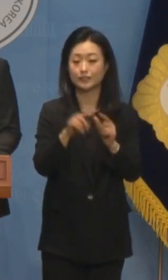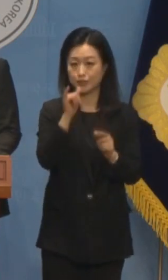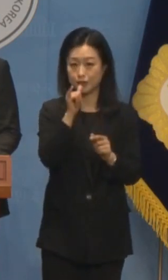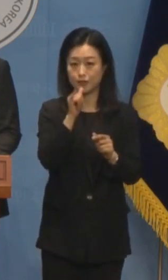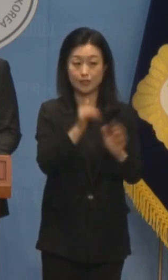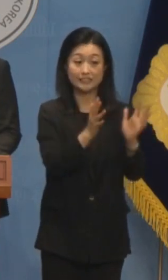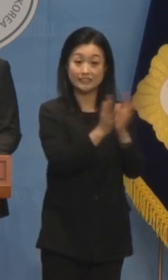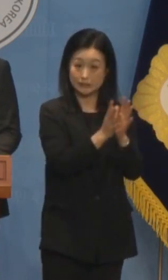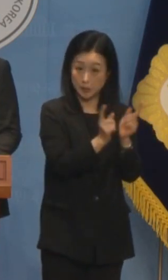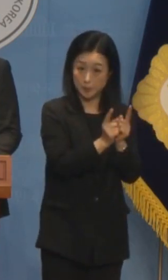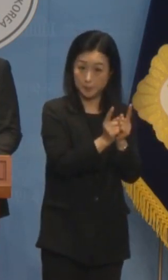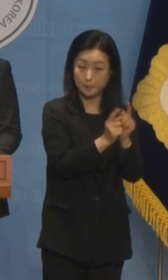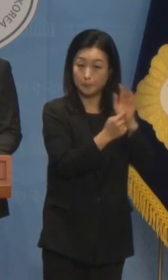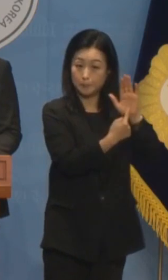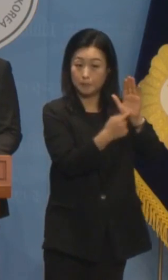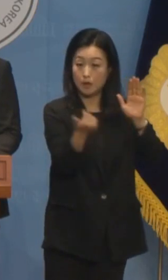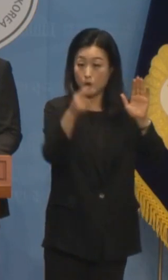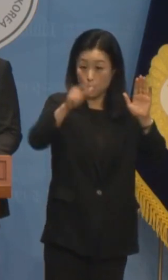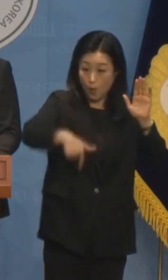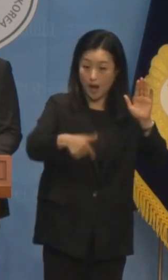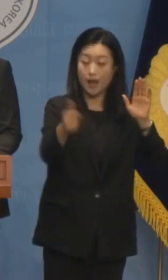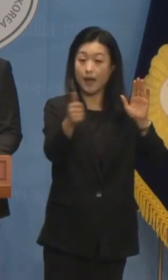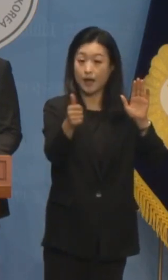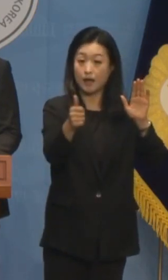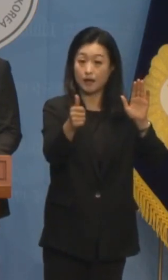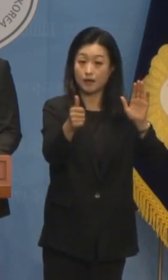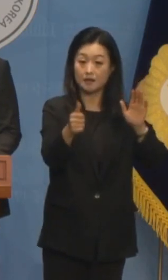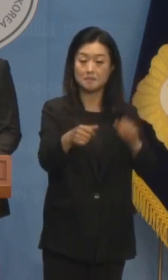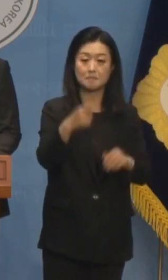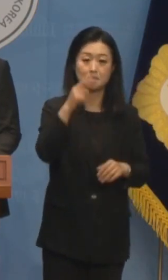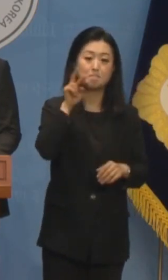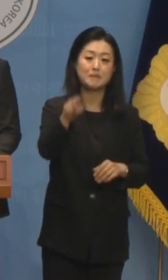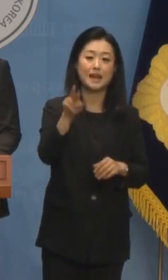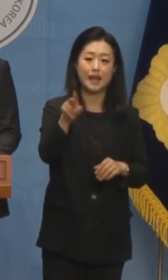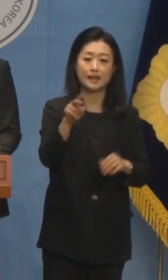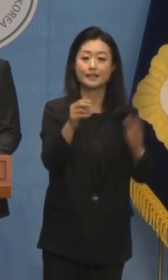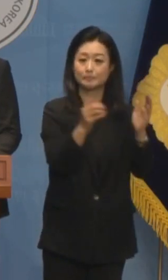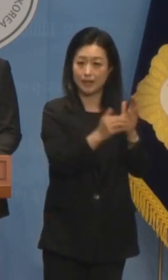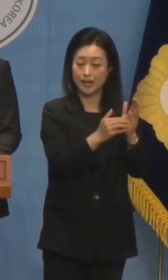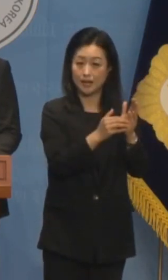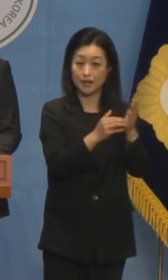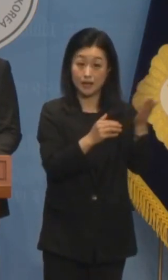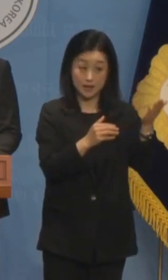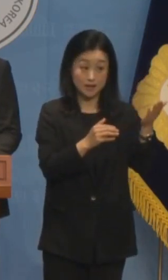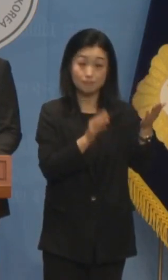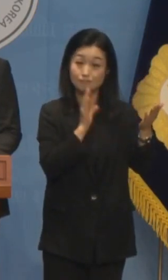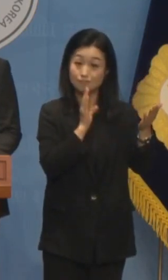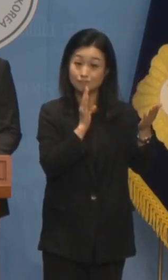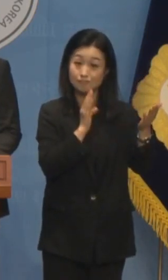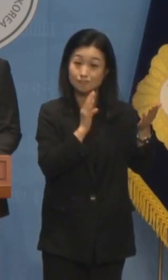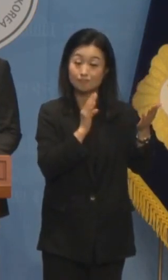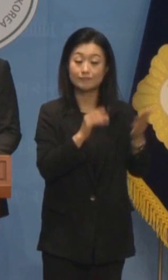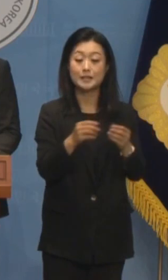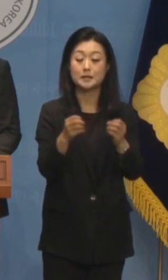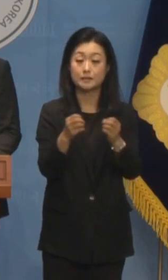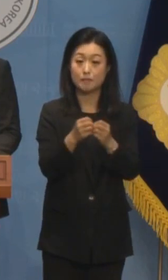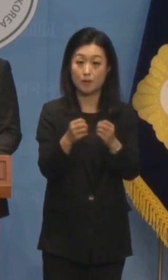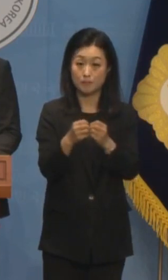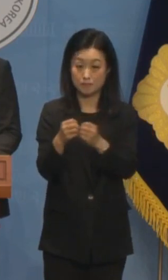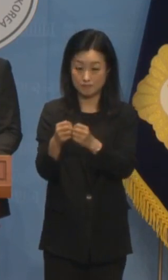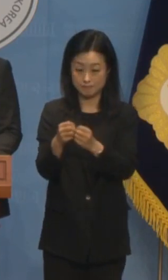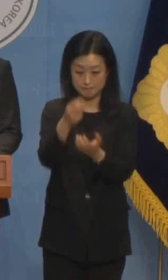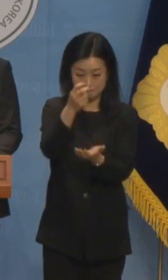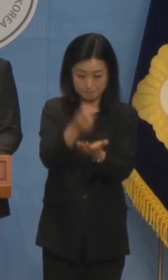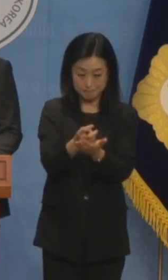직접적으로 그리고 노골적으로 광노현 예비후보를 비난했습니다. 이것은 명백히 이 조항이 금지하고